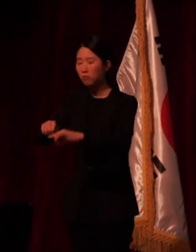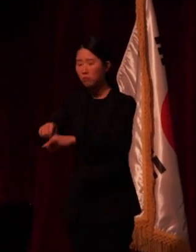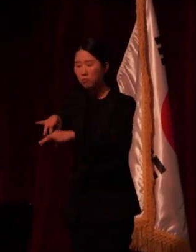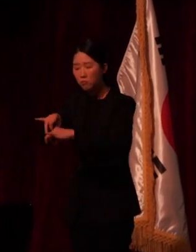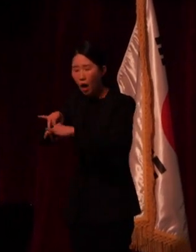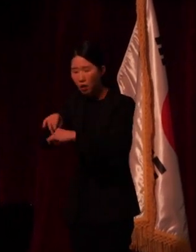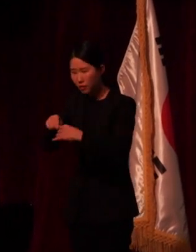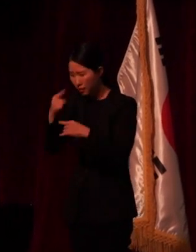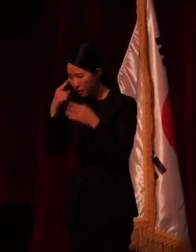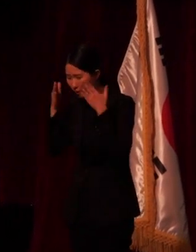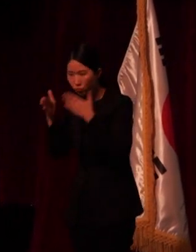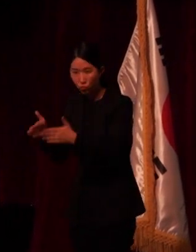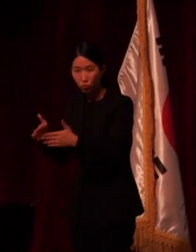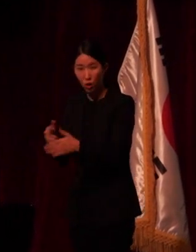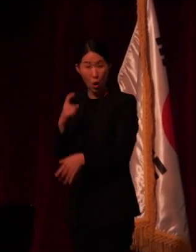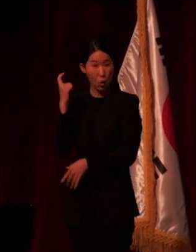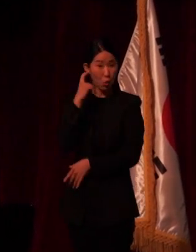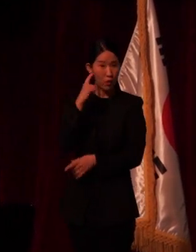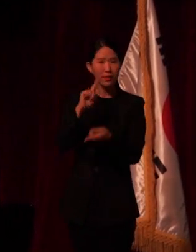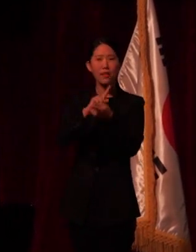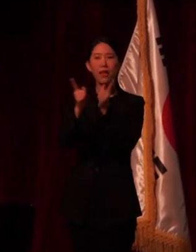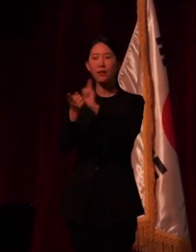소리를 촉각으로 듣습니다.